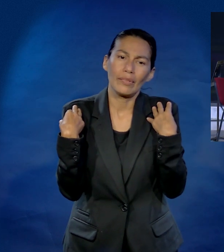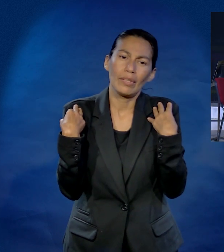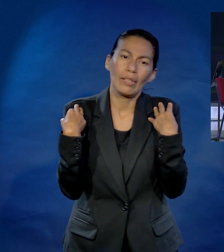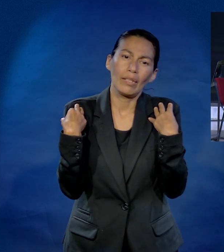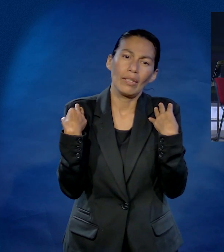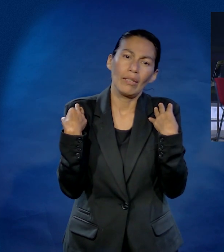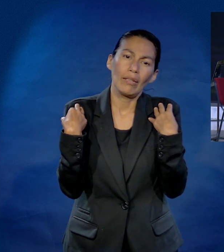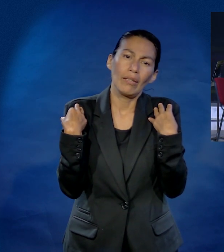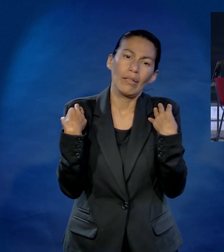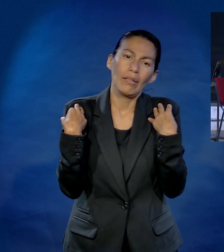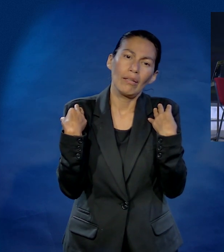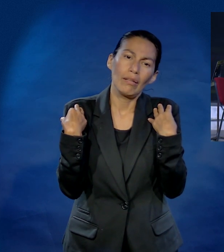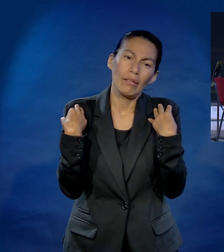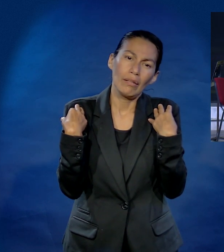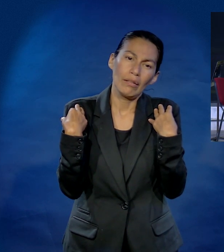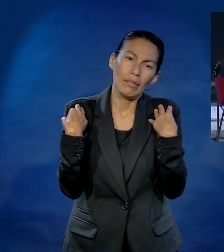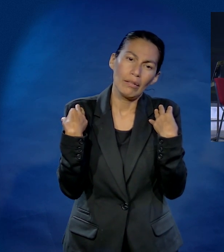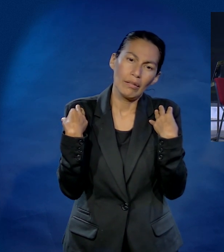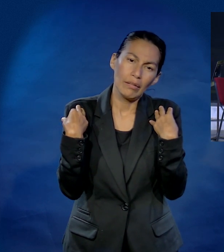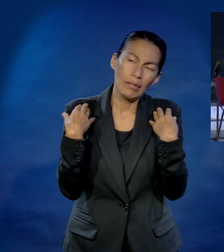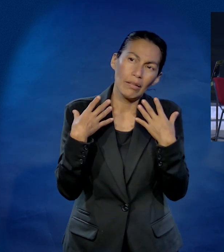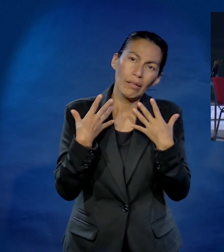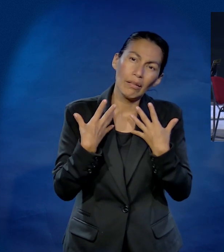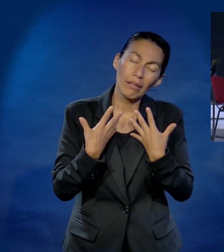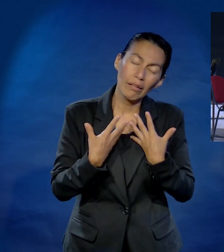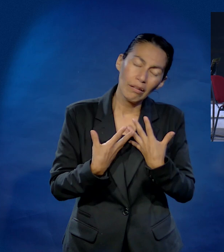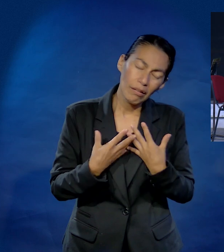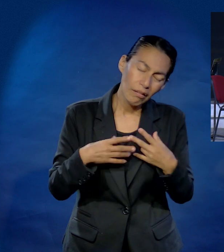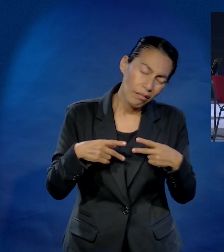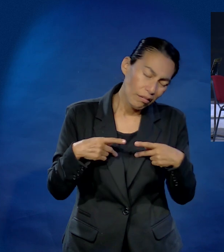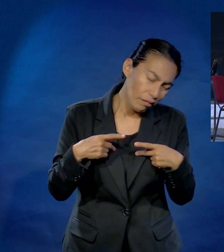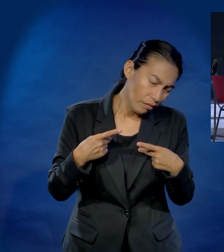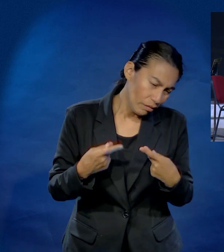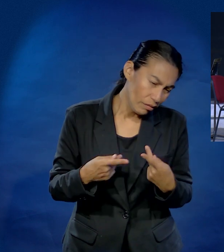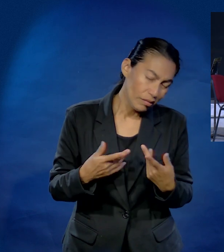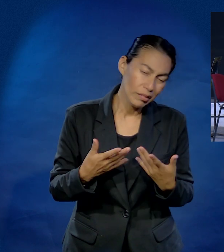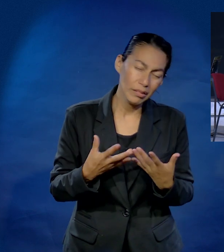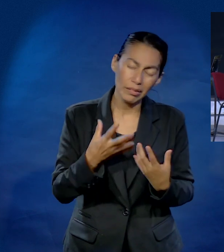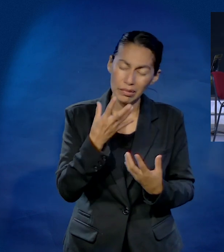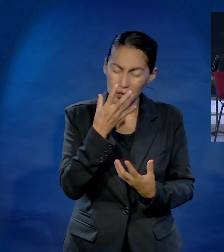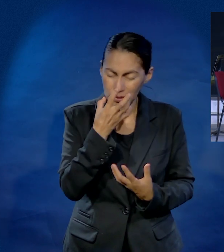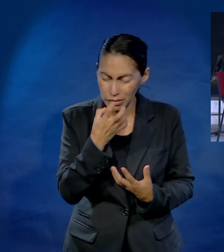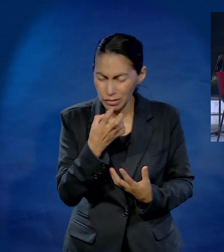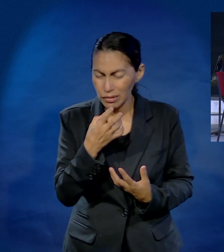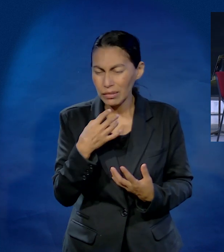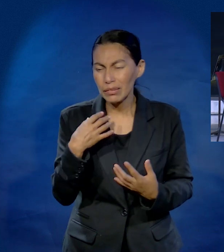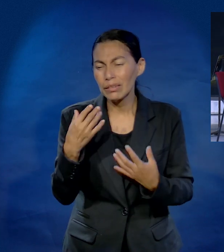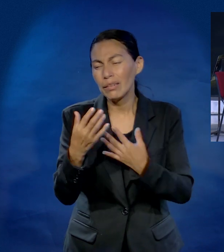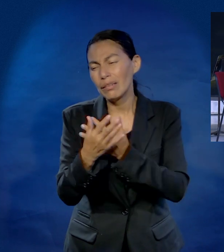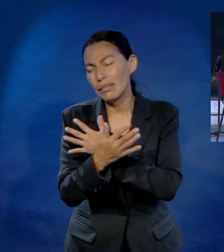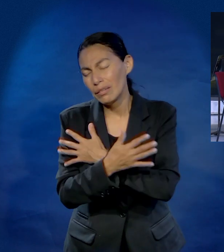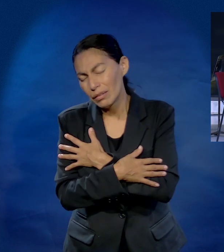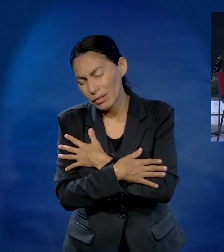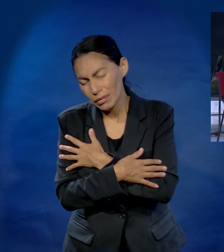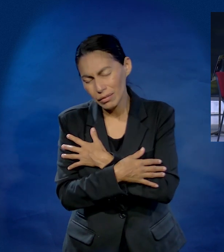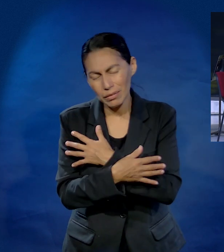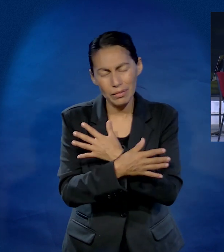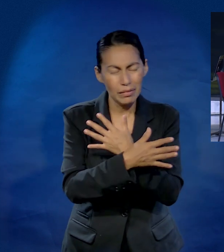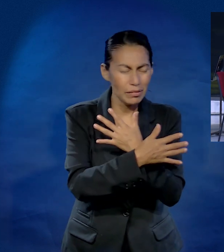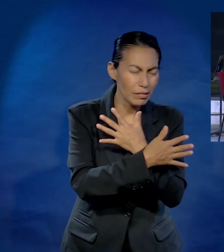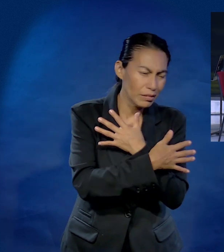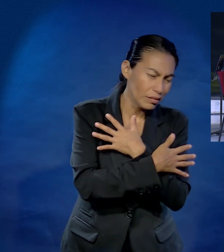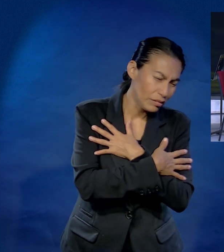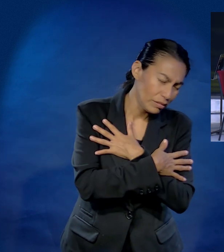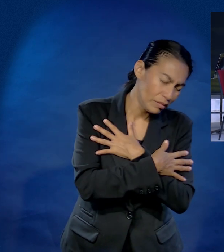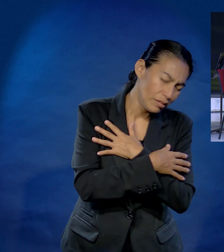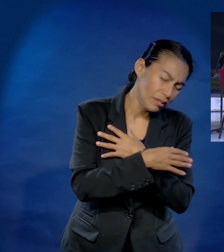las viudas, normalmente es así, están sentadas. Hay gente que les ama, hijos o familiares, a un